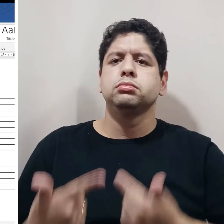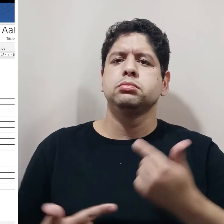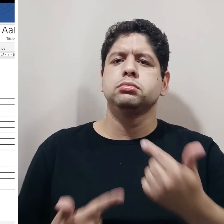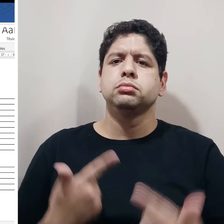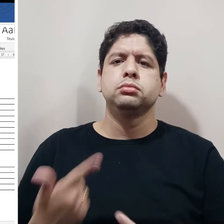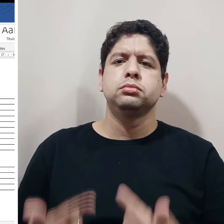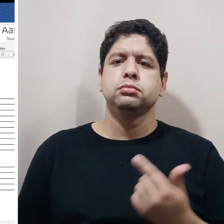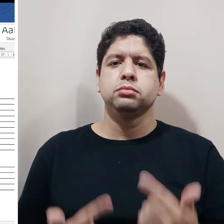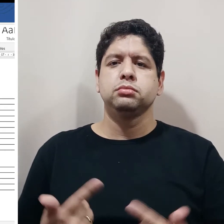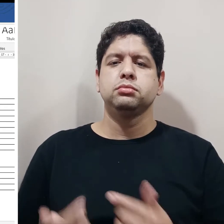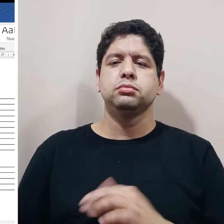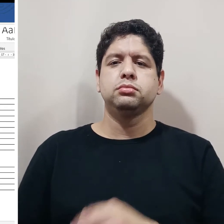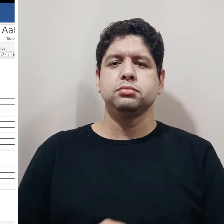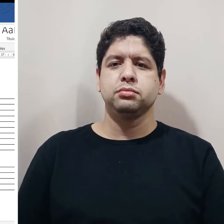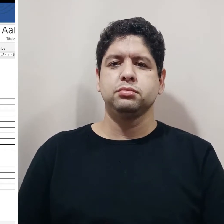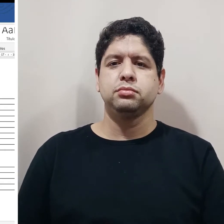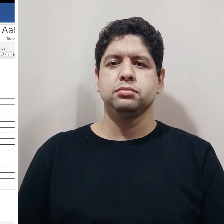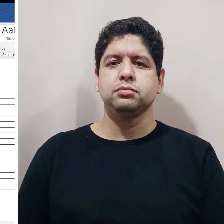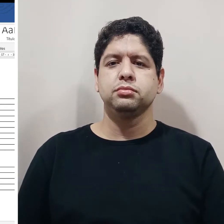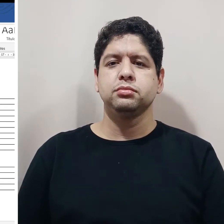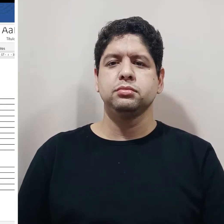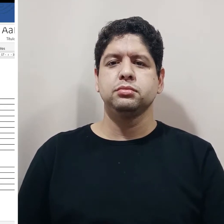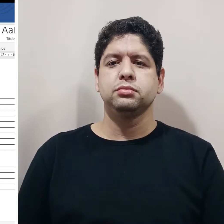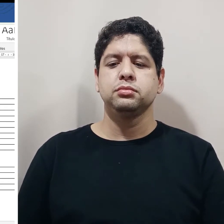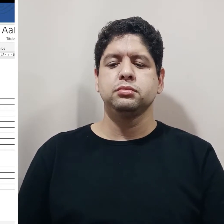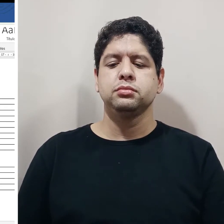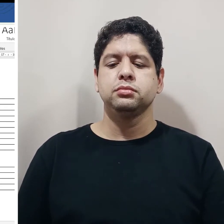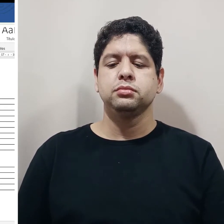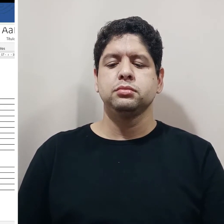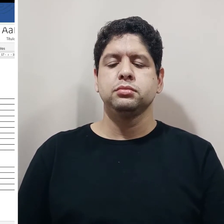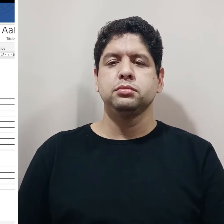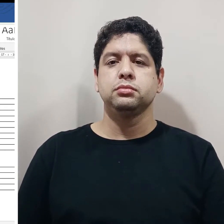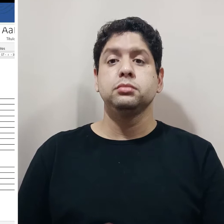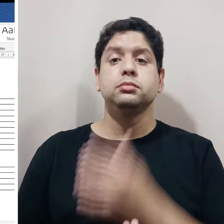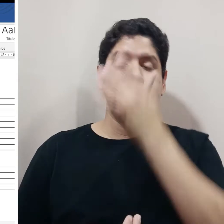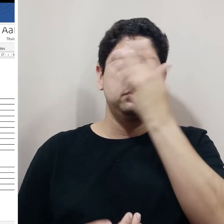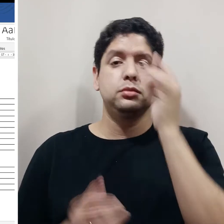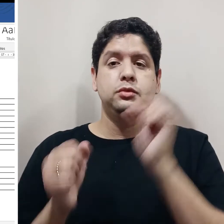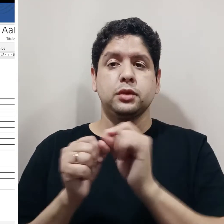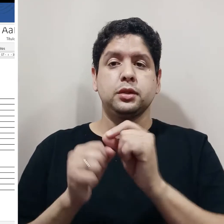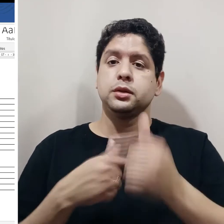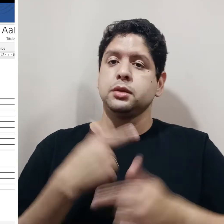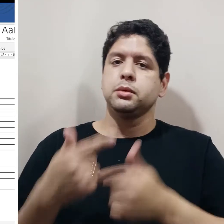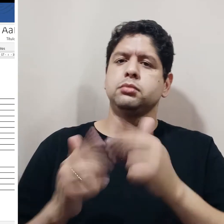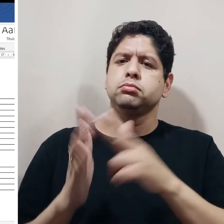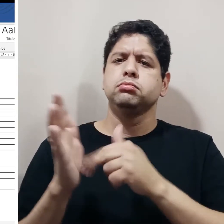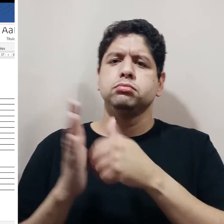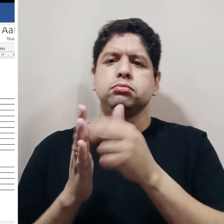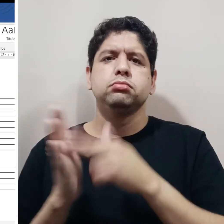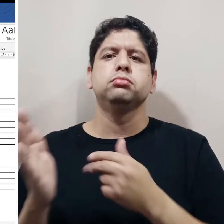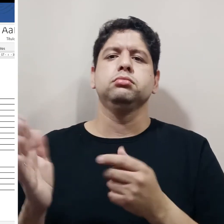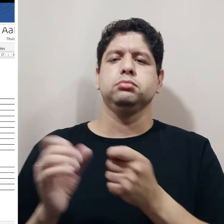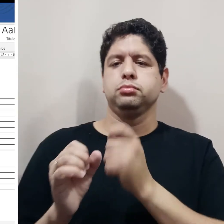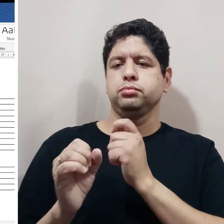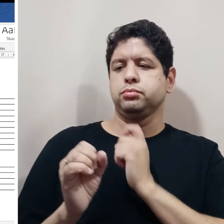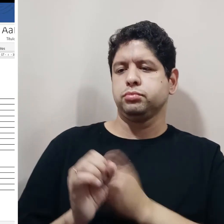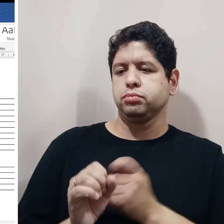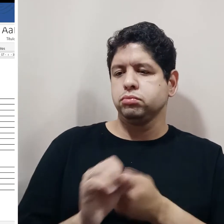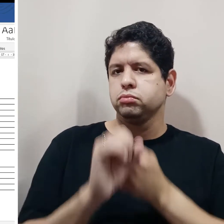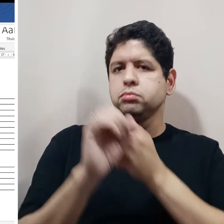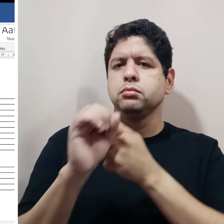de intensa, ou seja, grande quantidade, de intensa